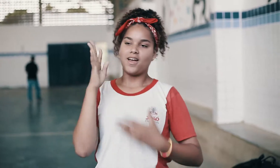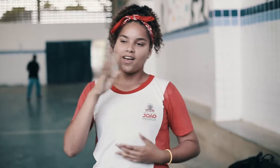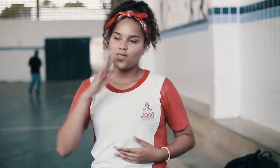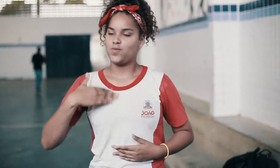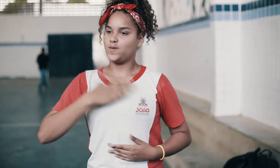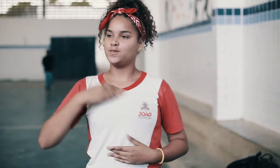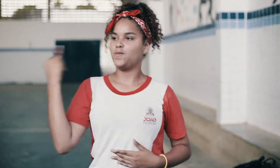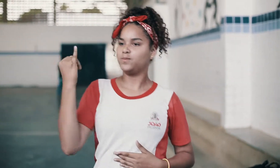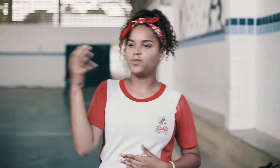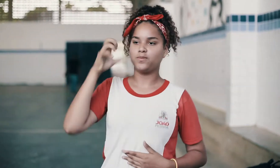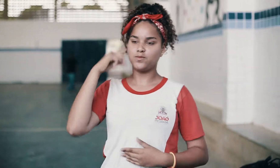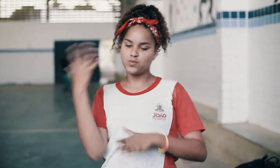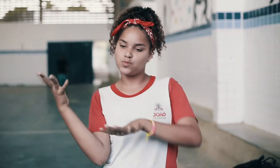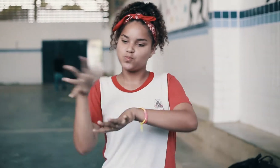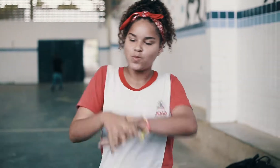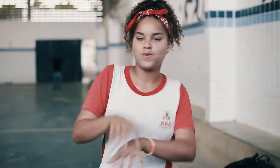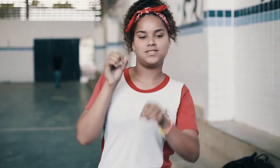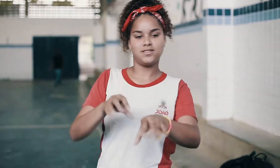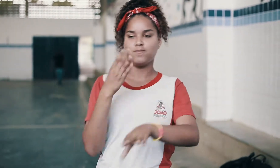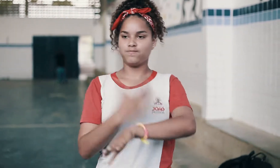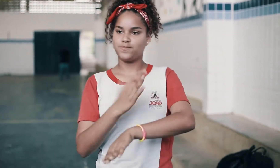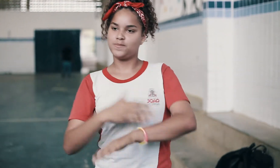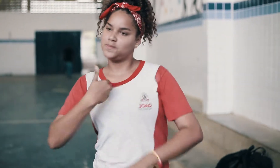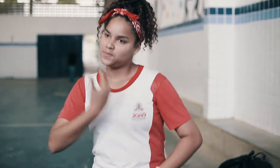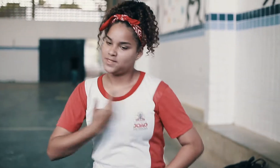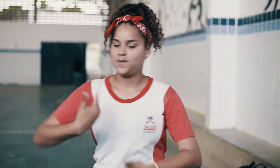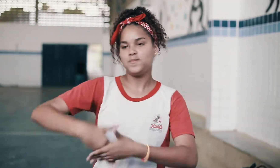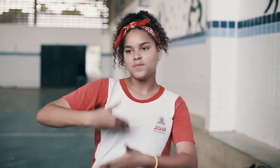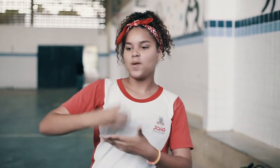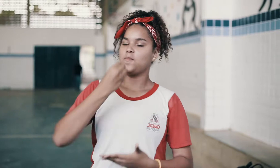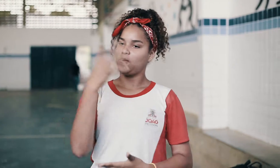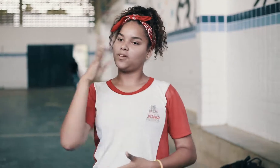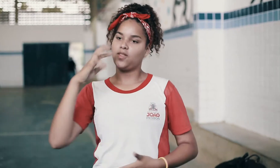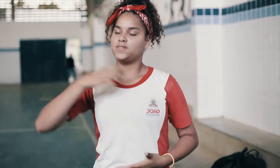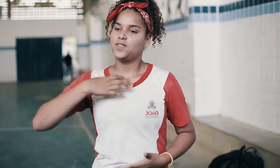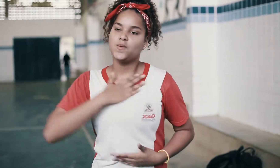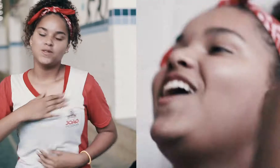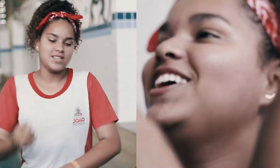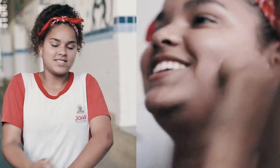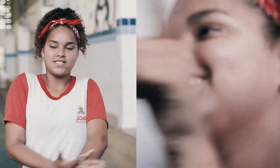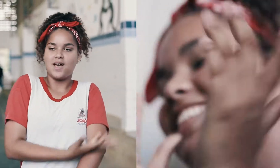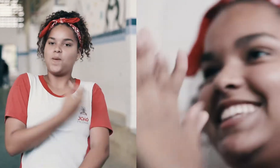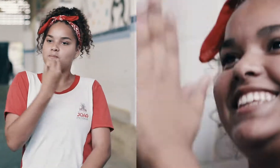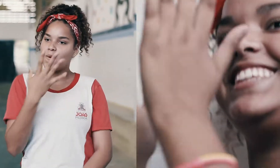os ouvintes, foi muito legal. Acho muito importante essa interação entre surdo e ouvintes, a par da inclusão, fiquei